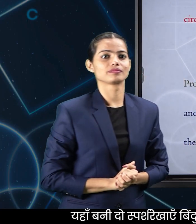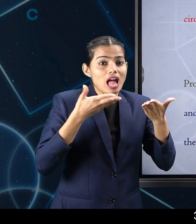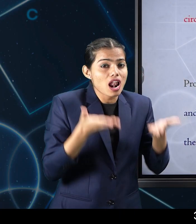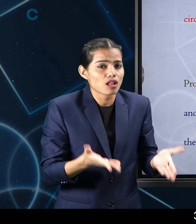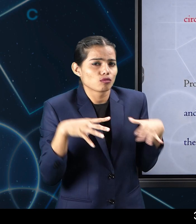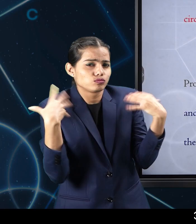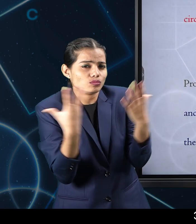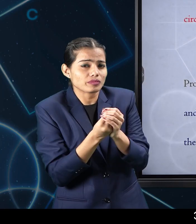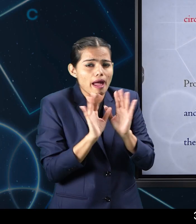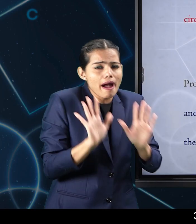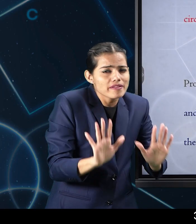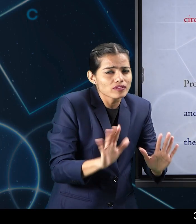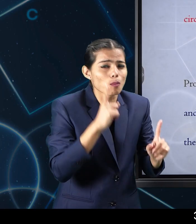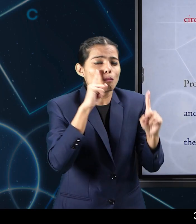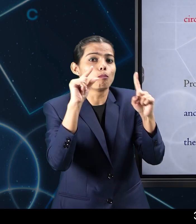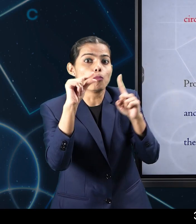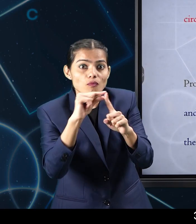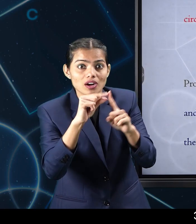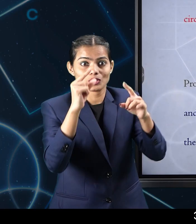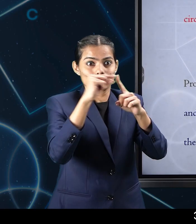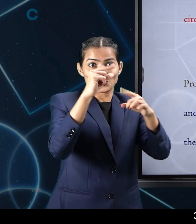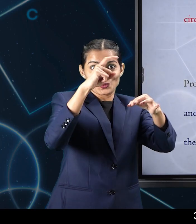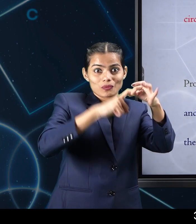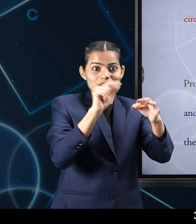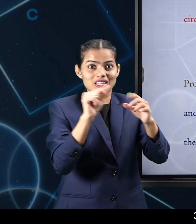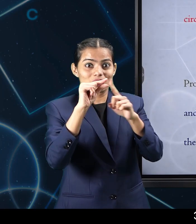अब हमें PQ = PR सिद्ध करना है।